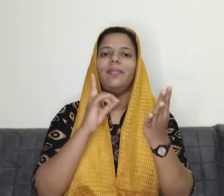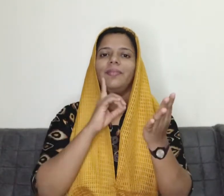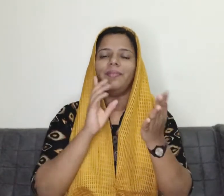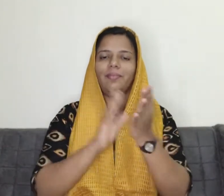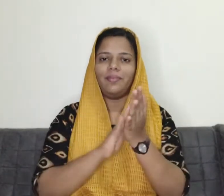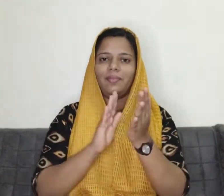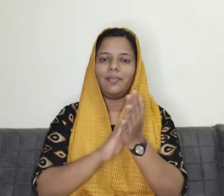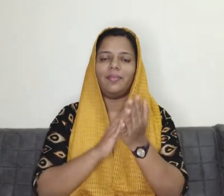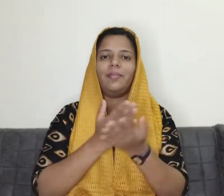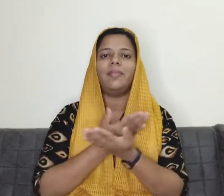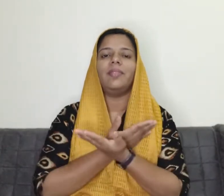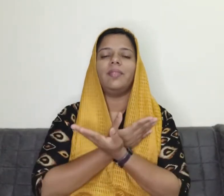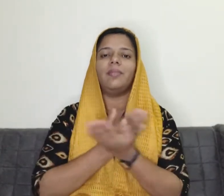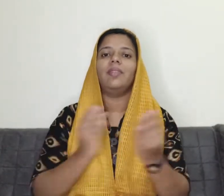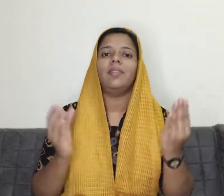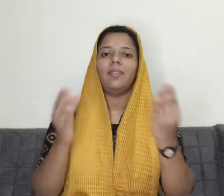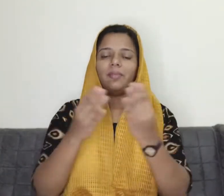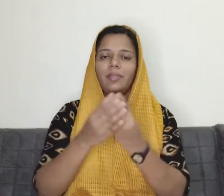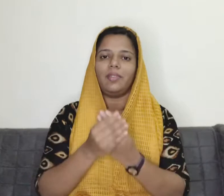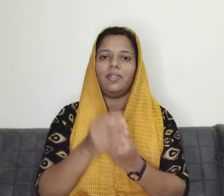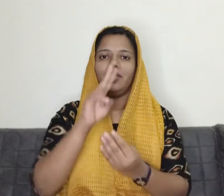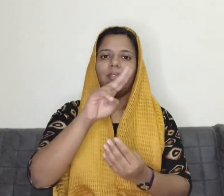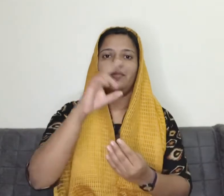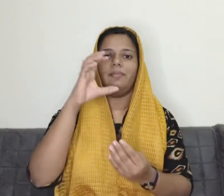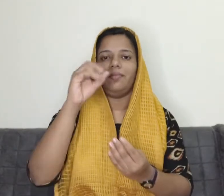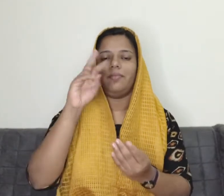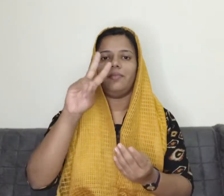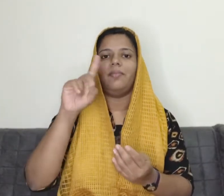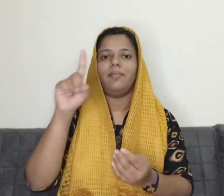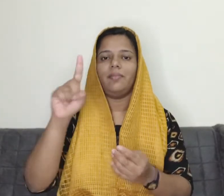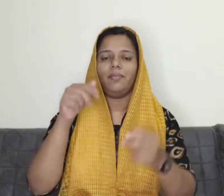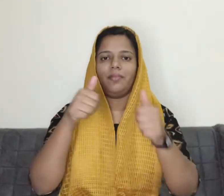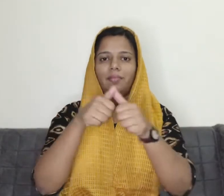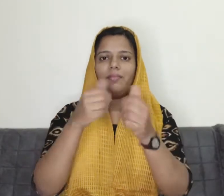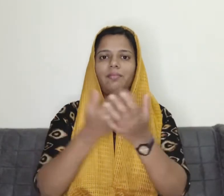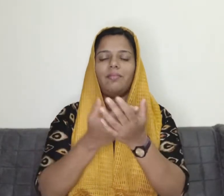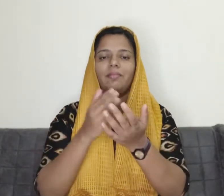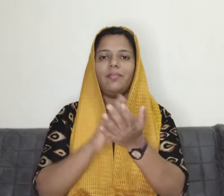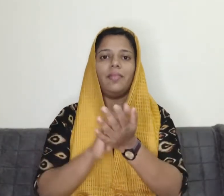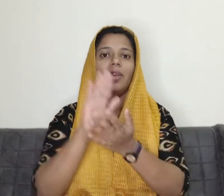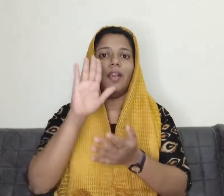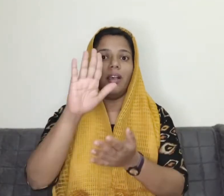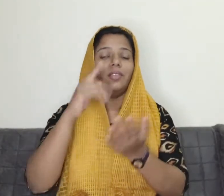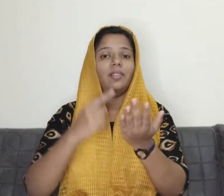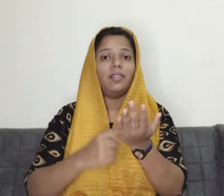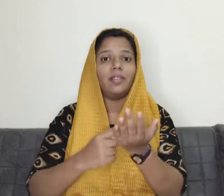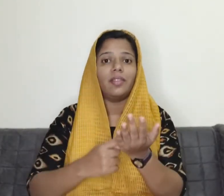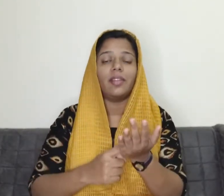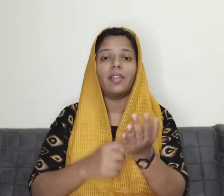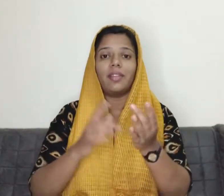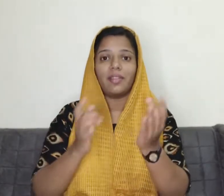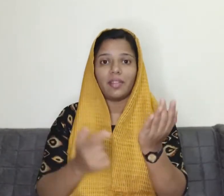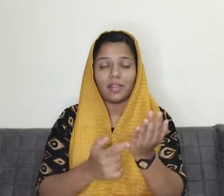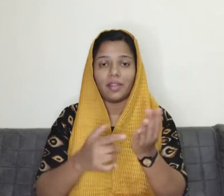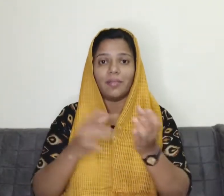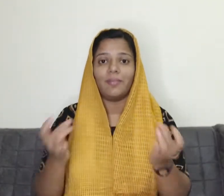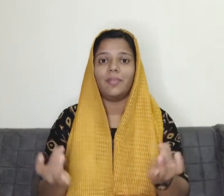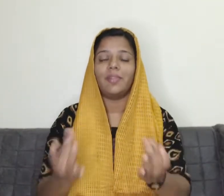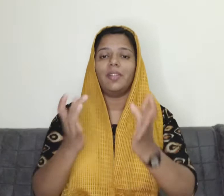പ്രഭാതത്തിൽ വാഴ്ത്തപ്പെടുമാറാകട്ടെ. പ്രിയപ്പെട്ട ദൈവമക്കളെ, നമുക്ക് ഒരുമിച്ച് 2021 ഏപ്രിൽ മാസം 5-ാം തീയതി തിങ്കളാഴ്ച പ്രഭാതത്തിൽ നമ്മുടെ